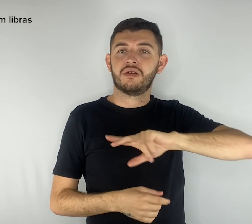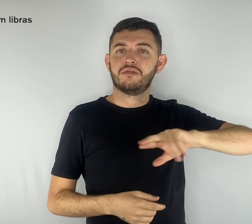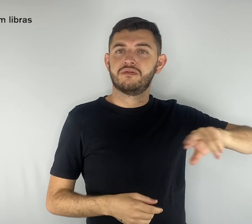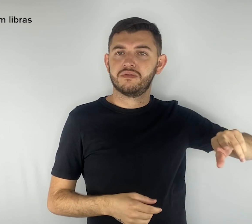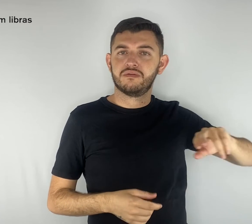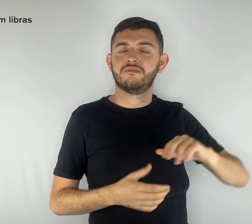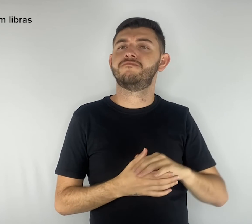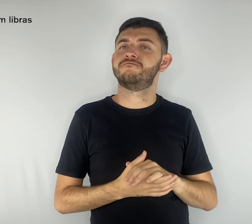diversificada.